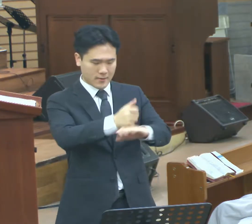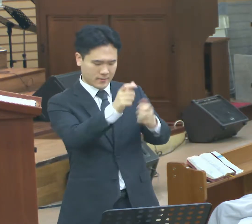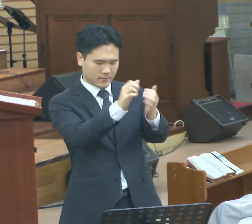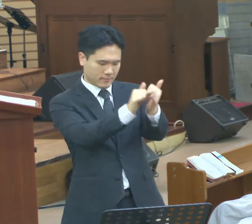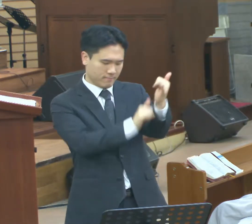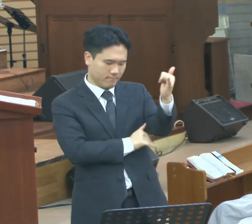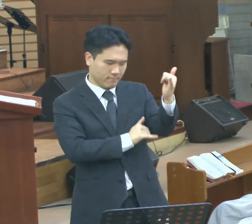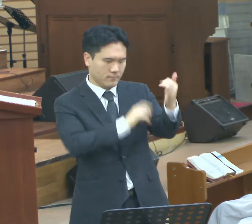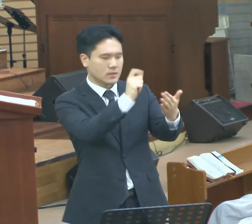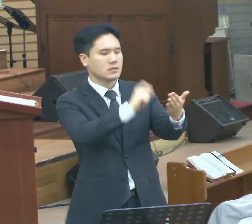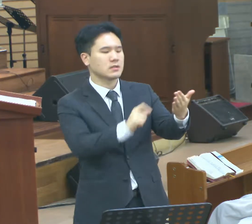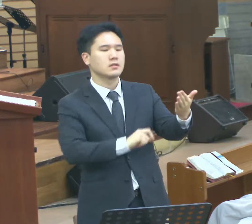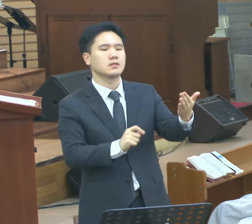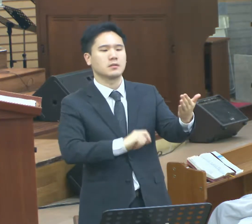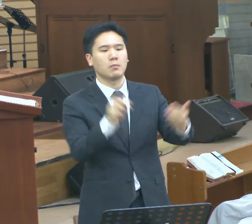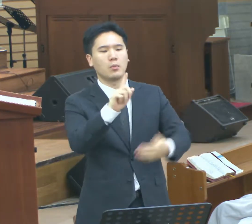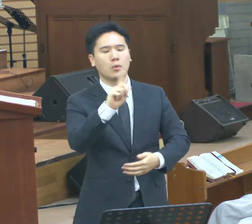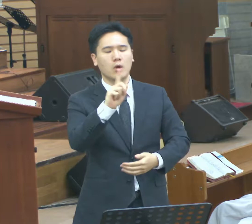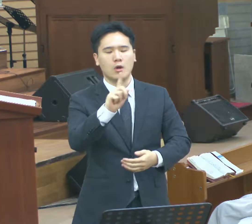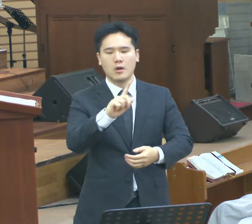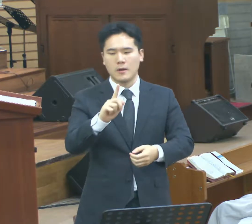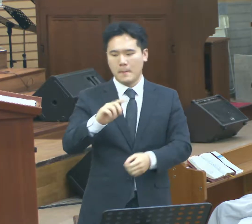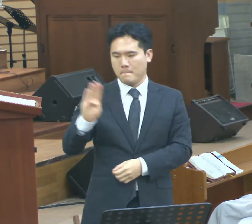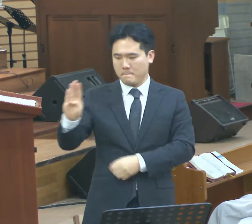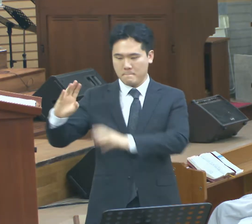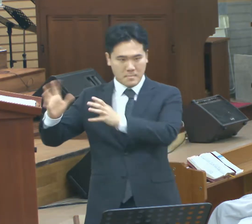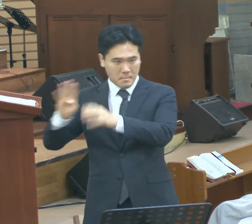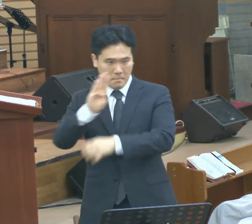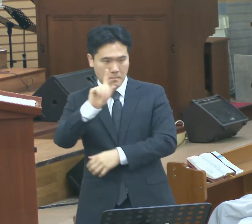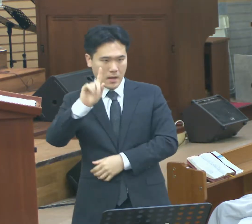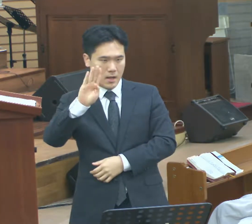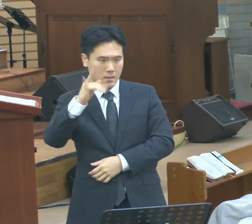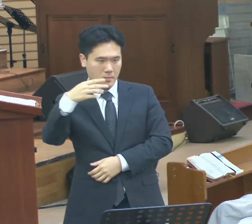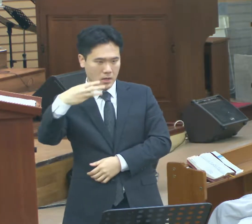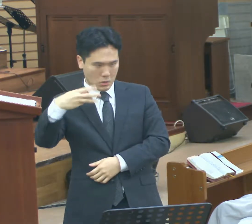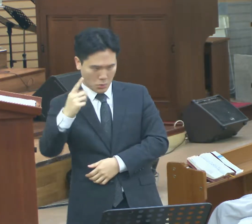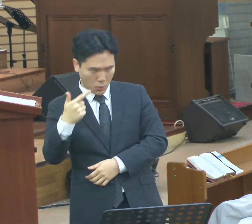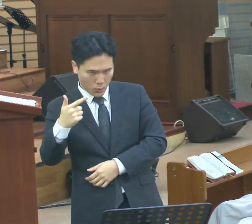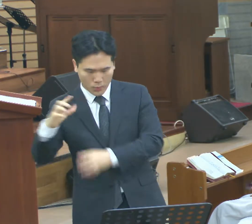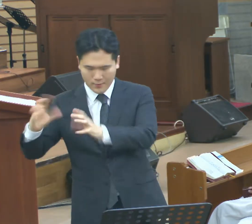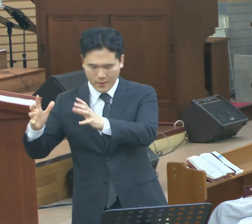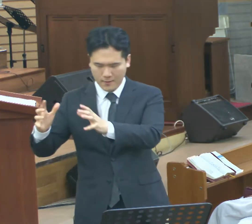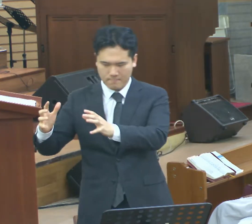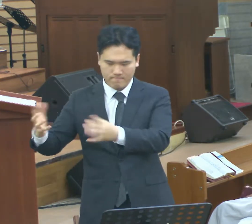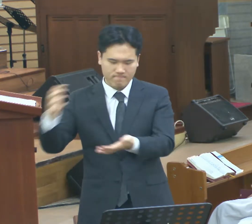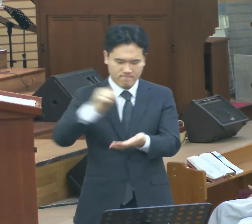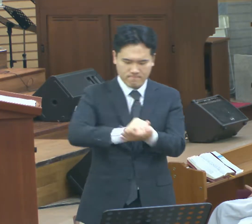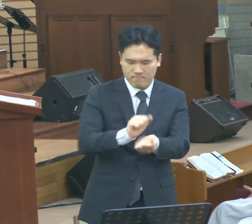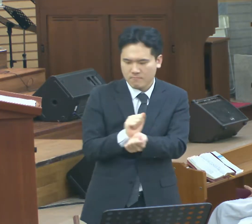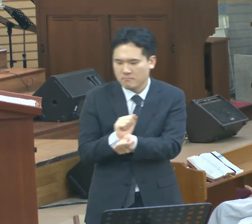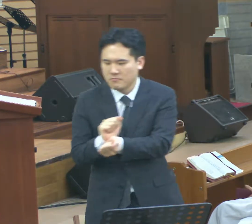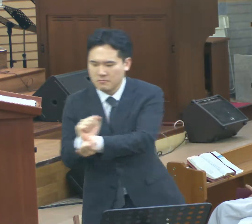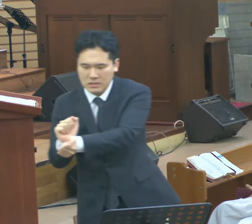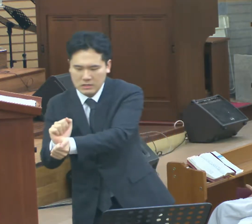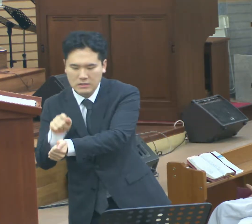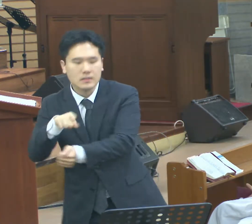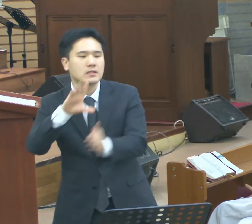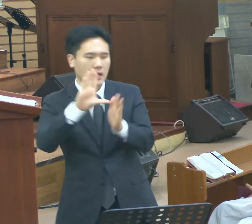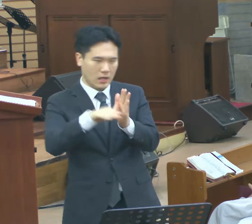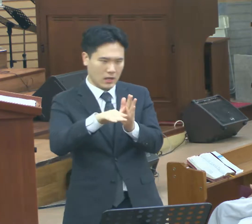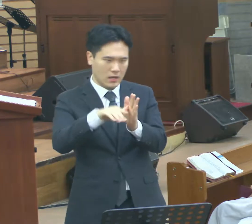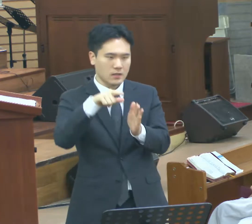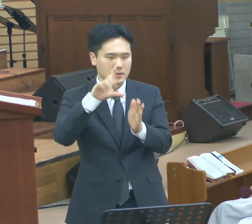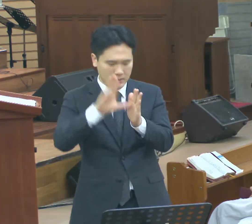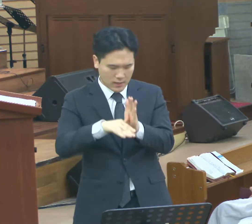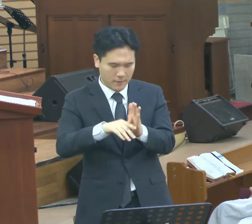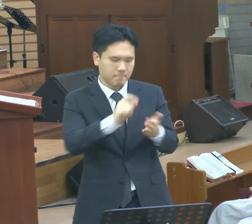열왕기서도 포로 시대에 쓰여진 거거든요. 왕들이 다 없어지고 역사가 완전히 무너지고 성전이 없는 가운데